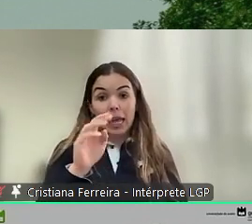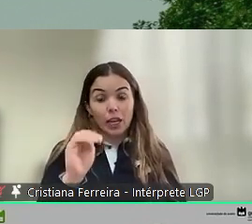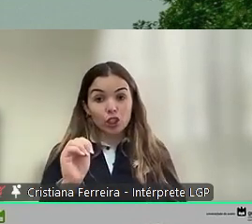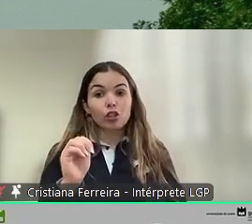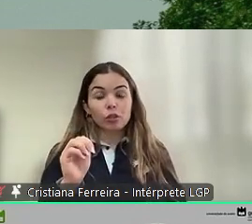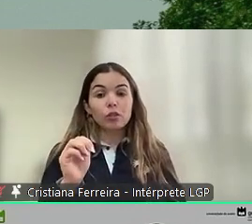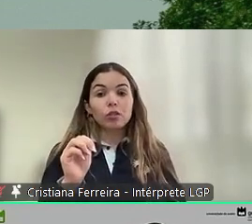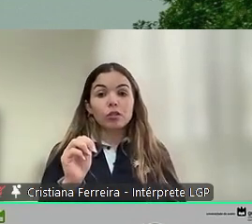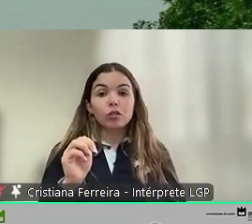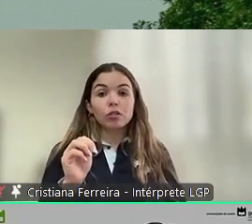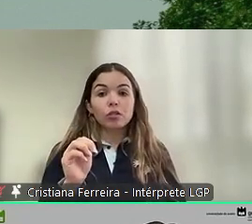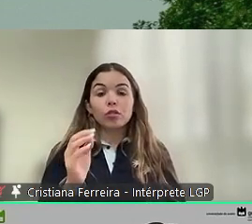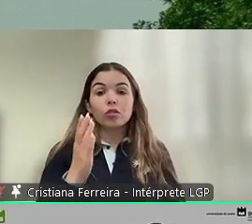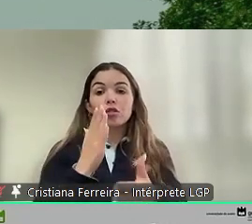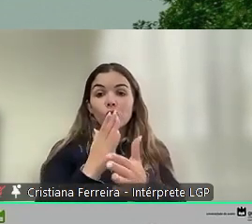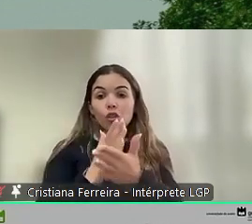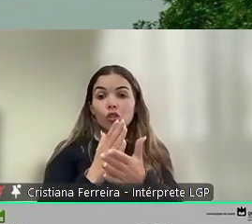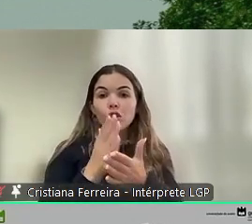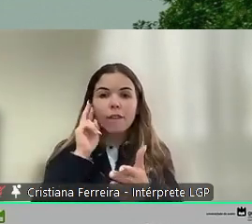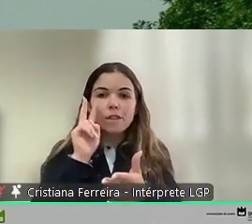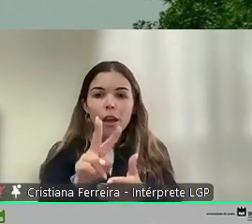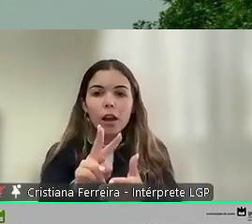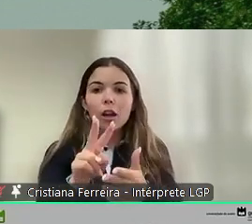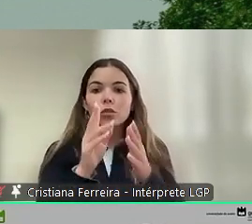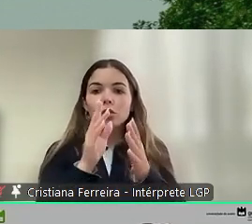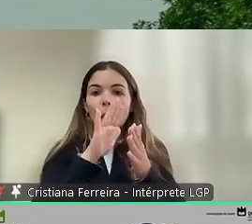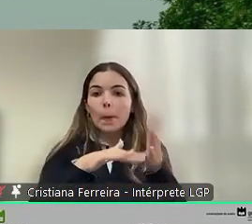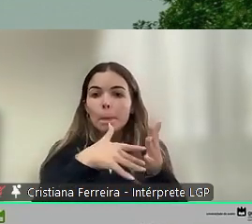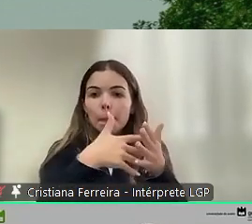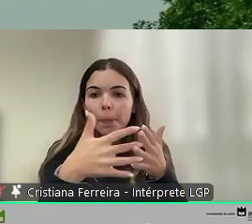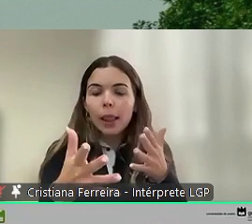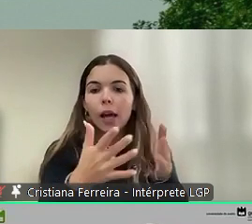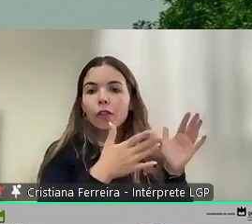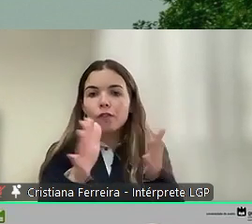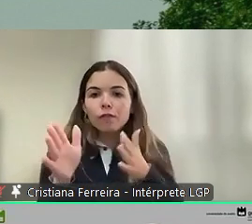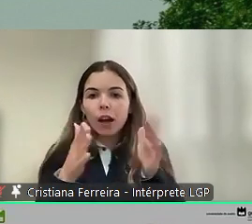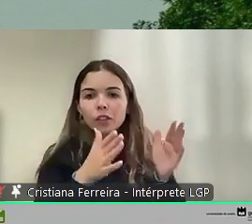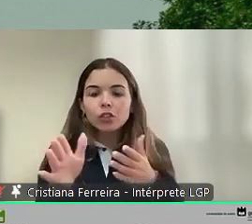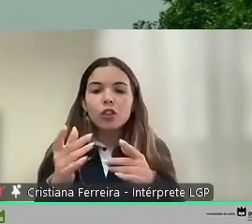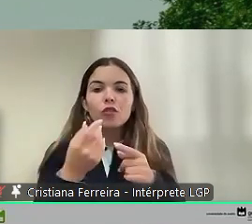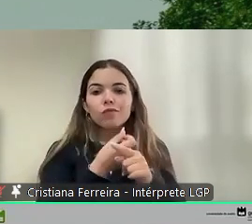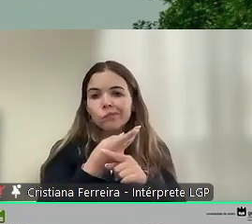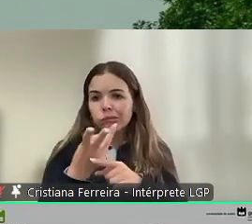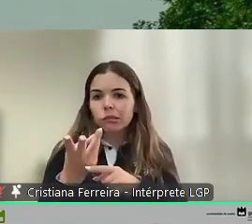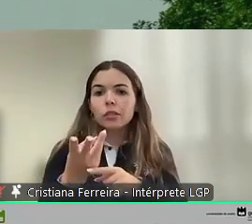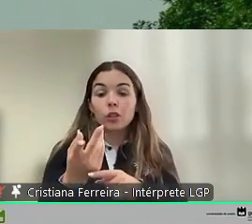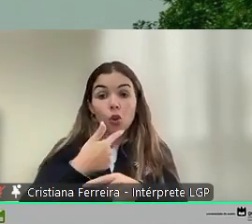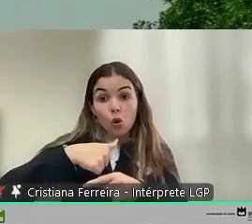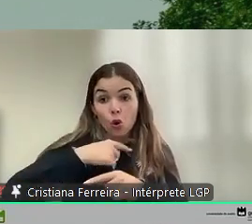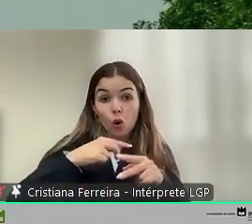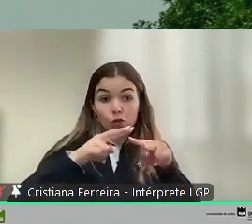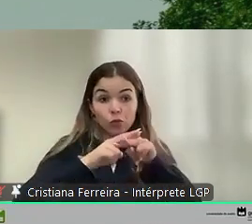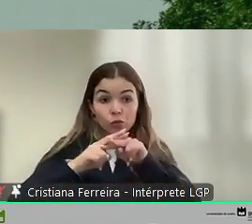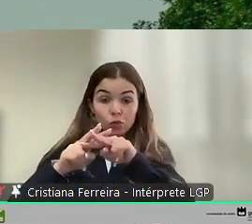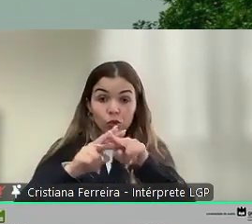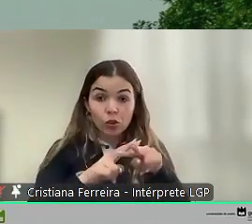à consulta do plano ao longo do seu desenvolvimento em momentos-chave. Nós analisámos, e um pouco aqui para